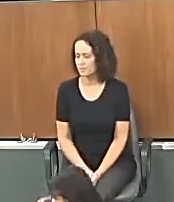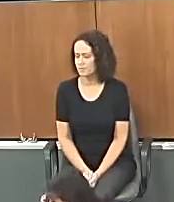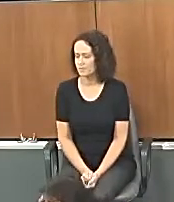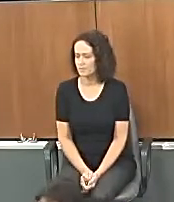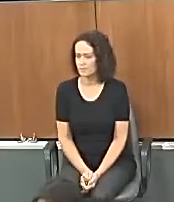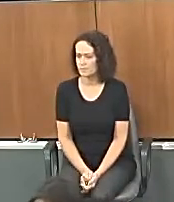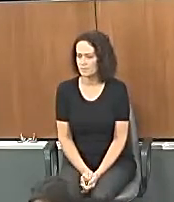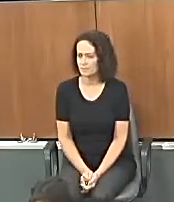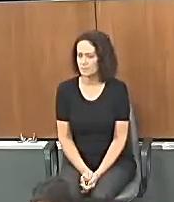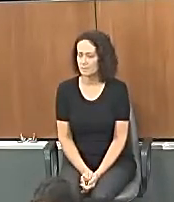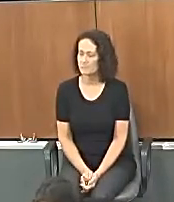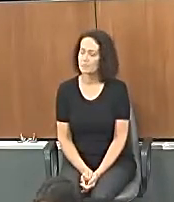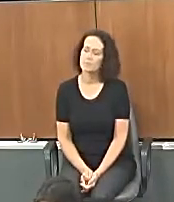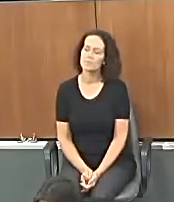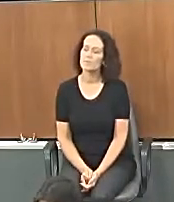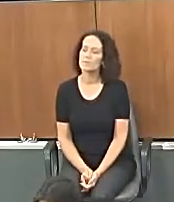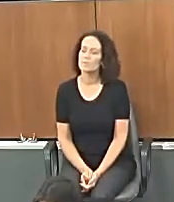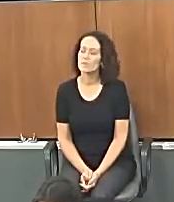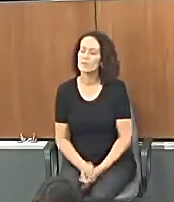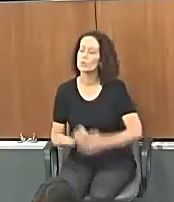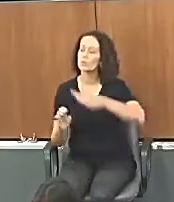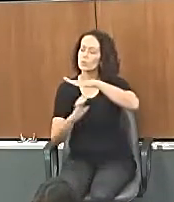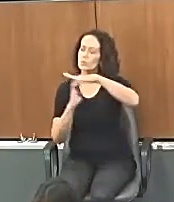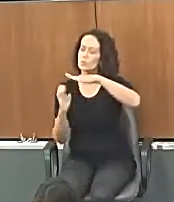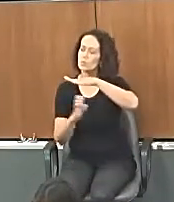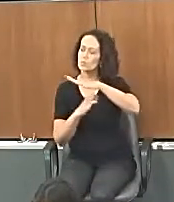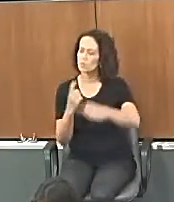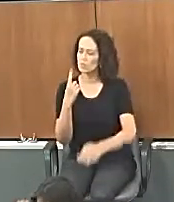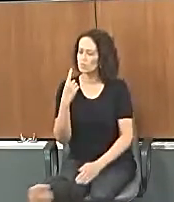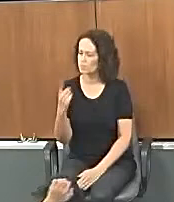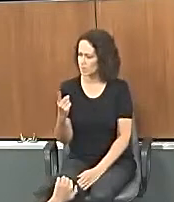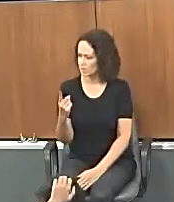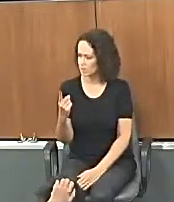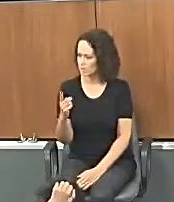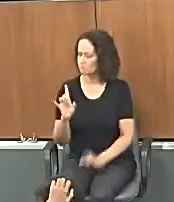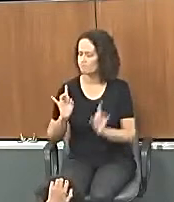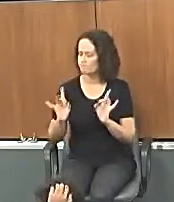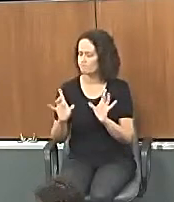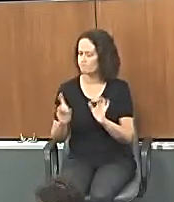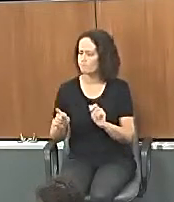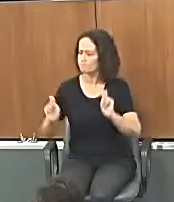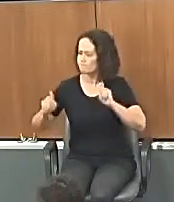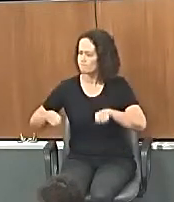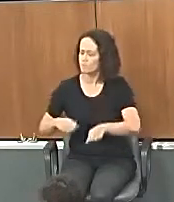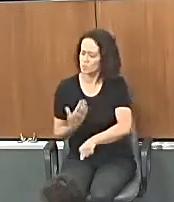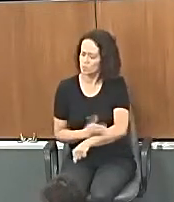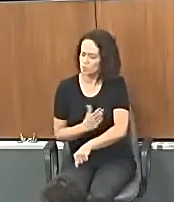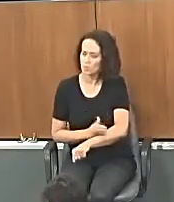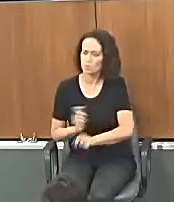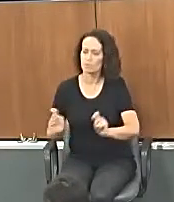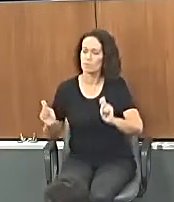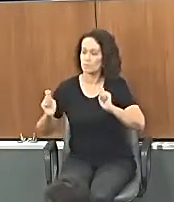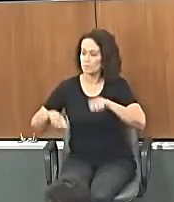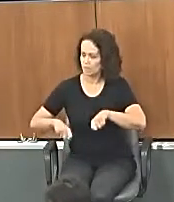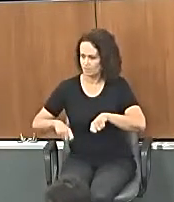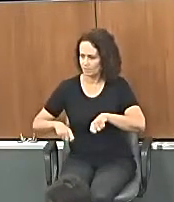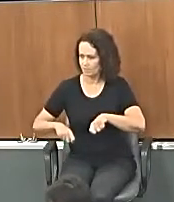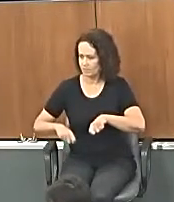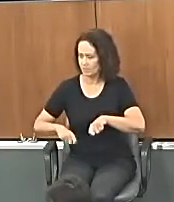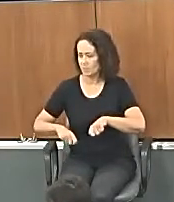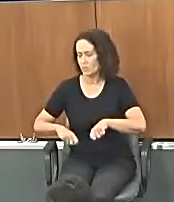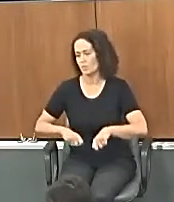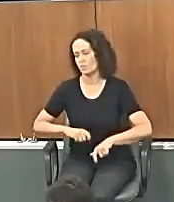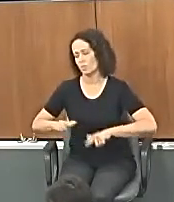uma empresa é especializada em capacitar pessoas com deficiências para o mercado de trabalho